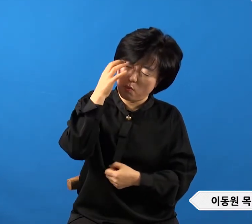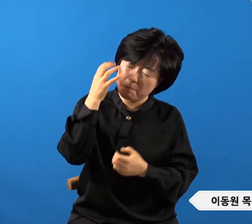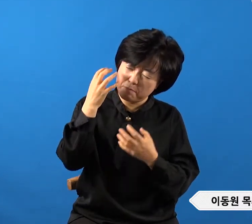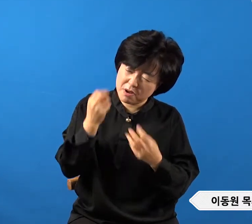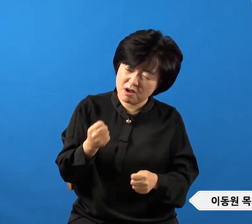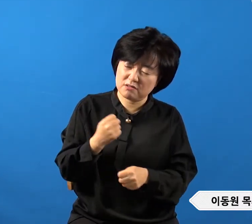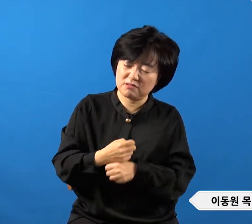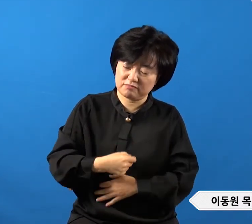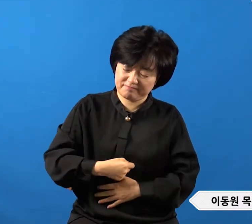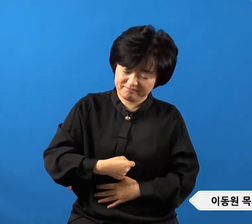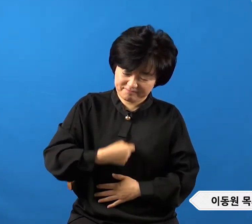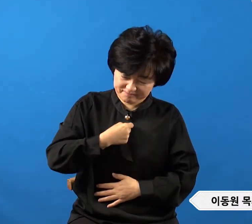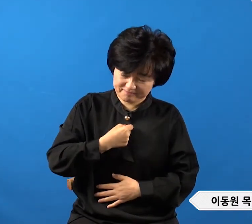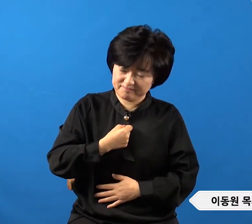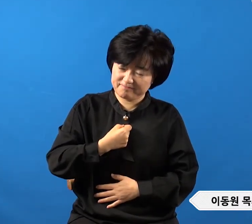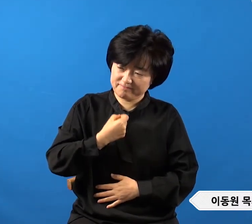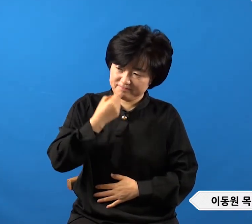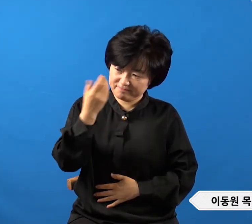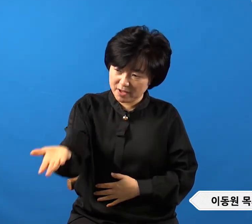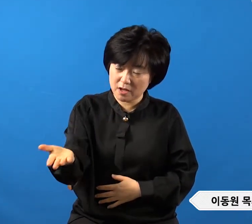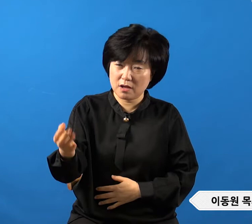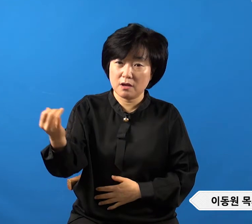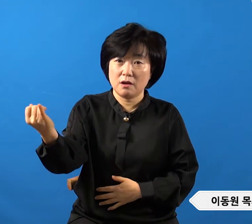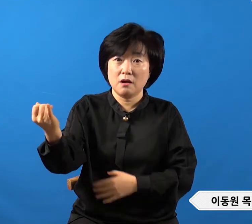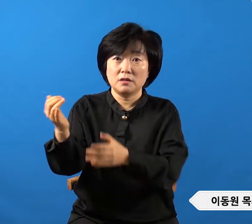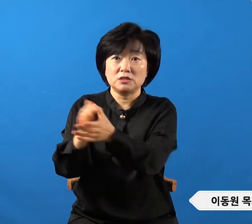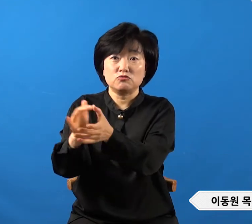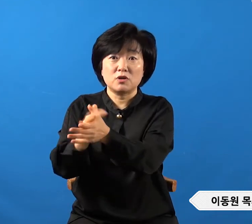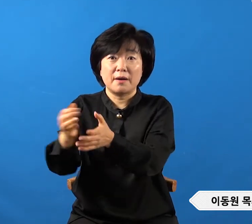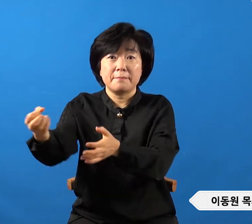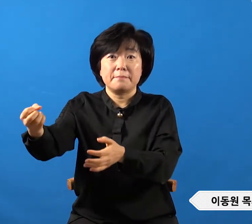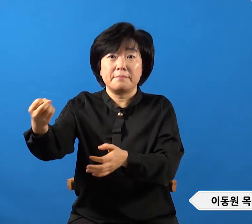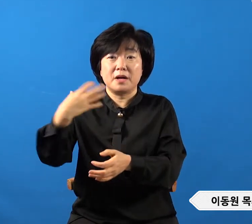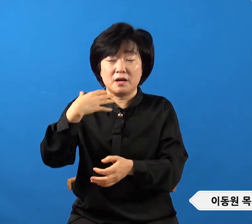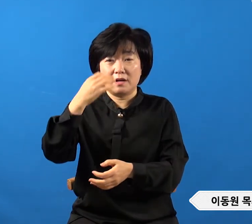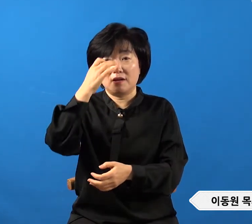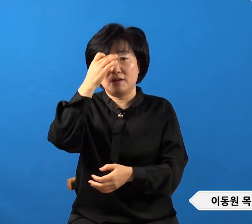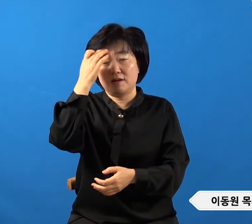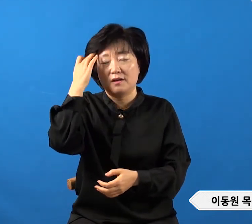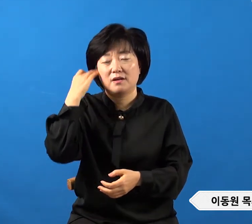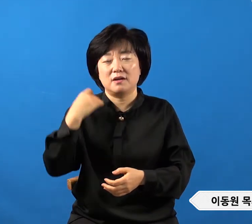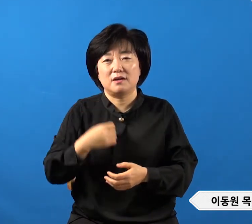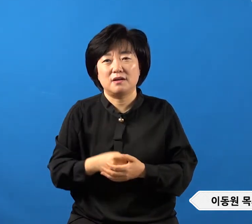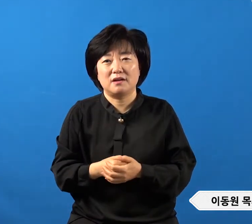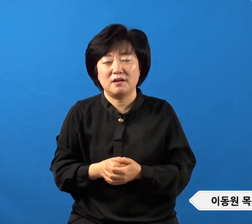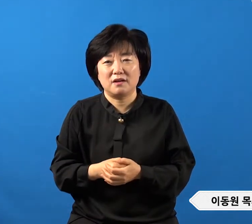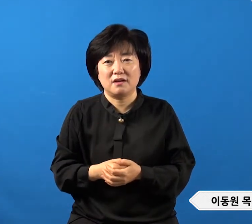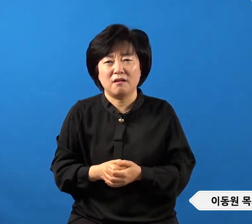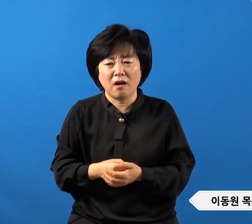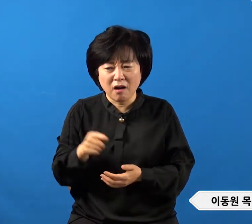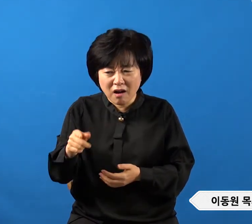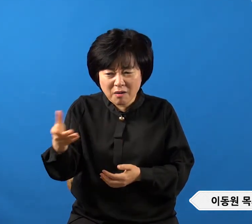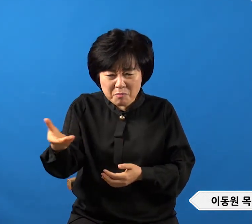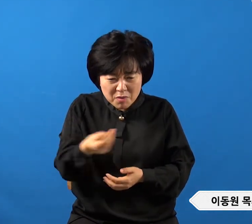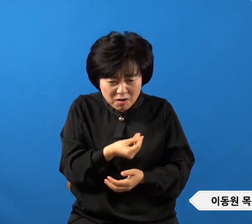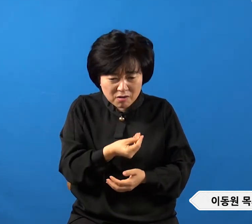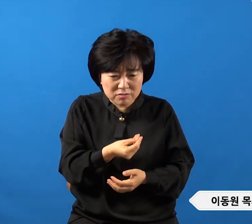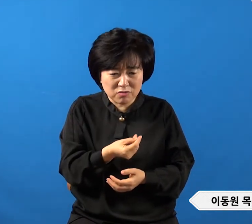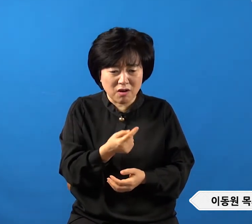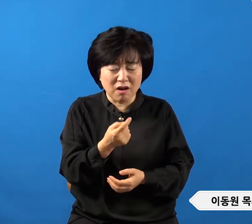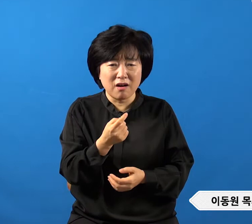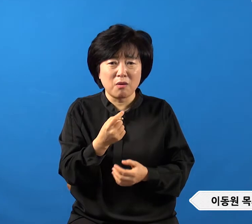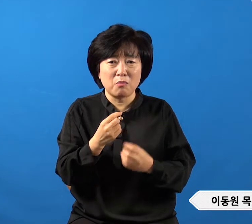자기의 얘기를 솔직히 털어놓자 그 친구는 충격적인 말을 전해줍니다. 그때 빌려준 그